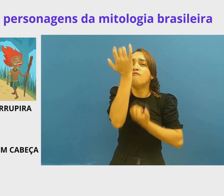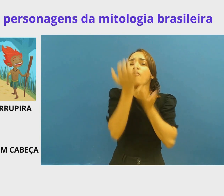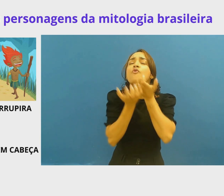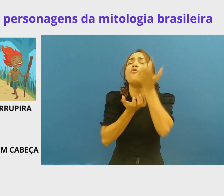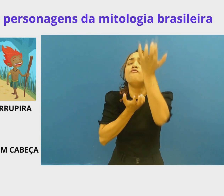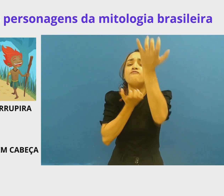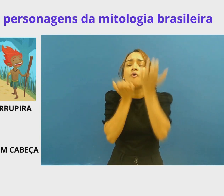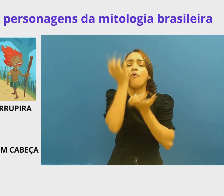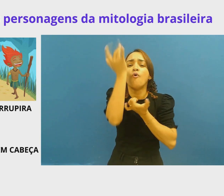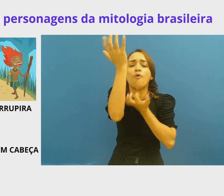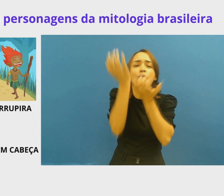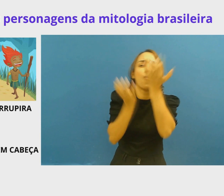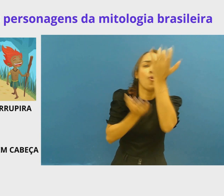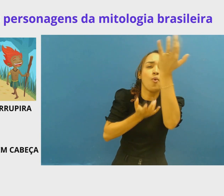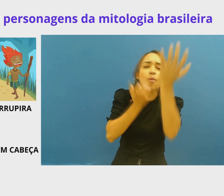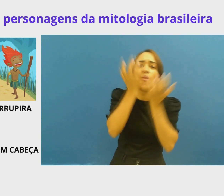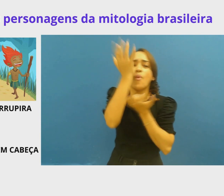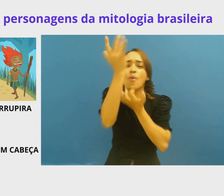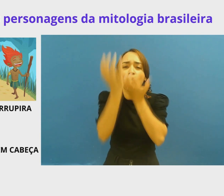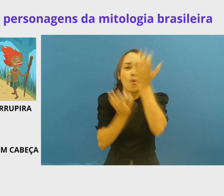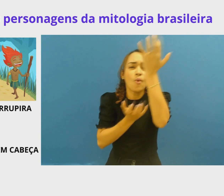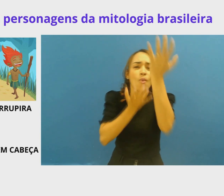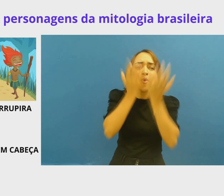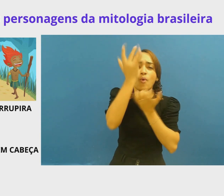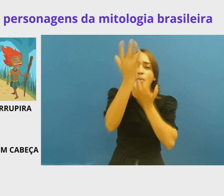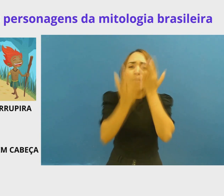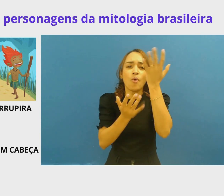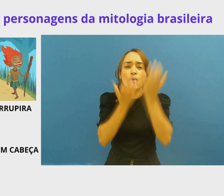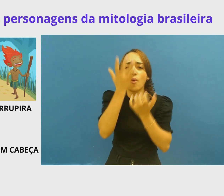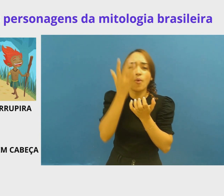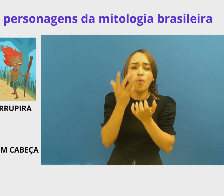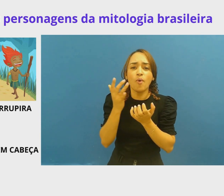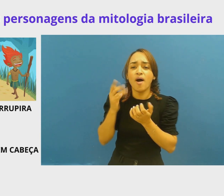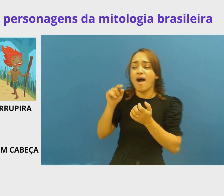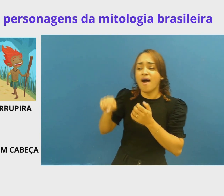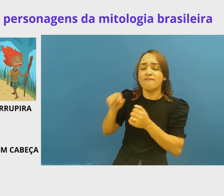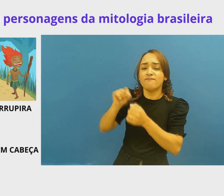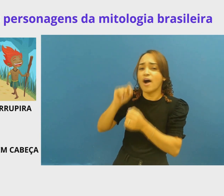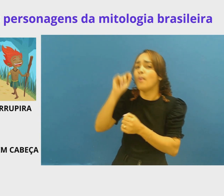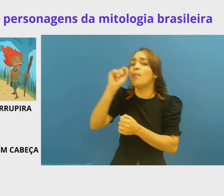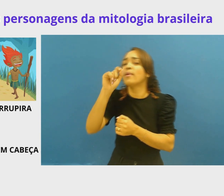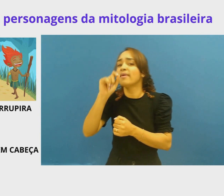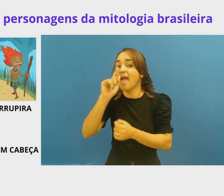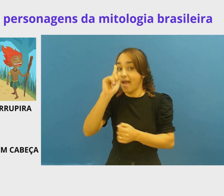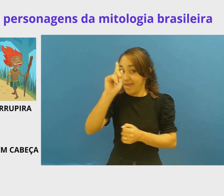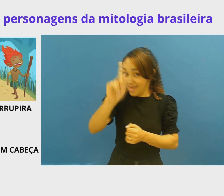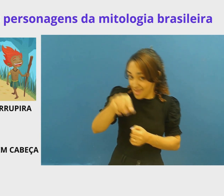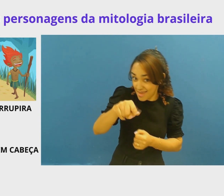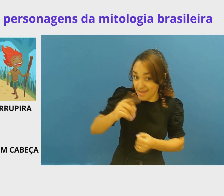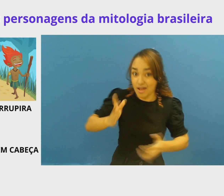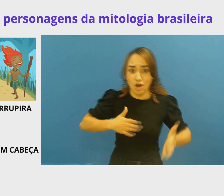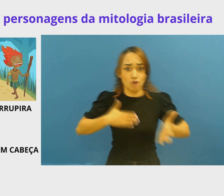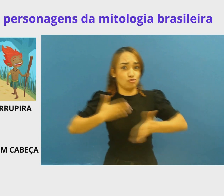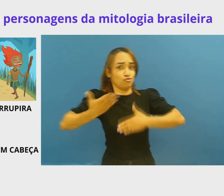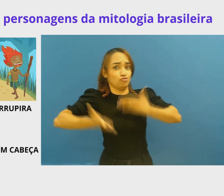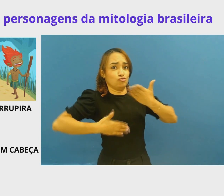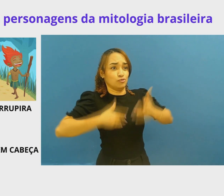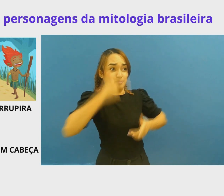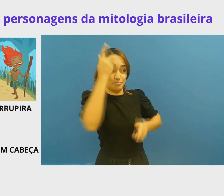foi cortado. Em vez disso, do seu pescoço cortado, jorra fogo